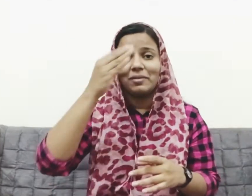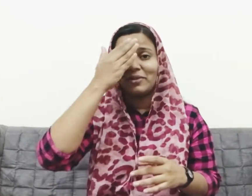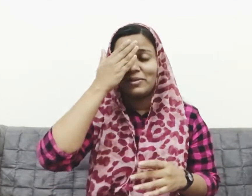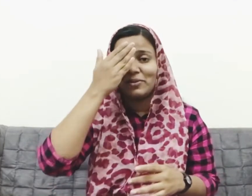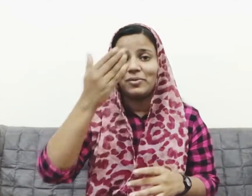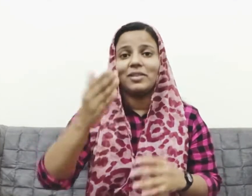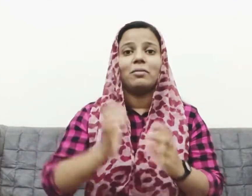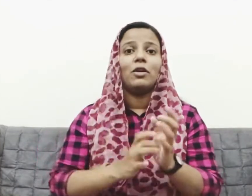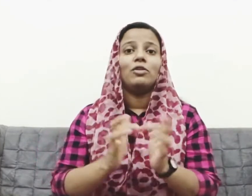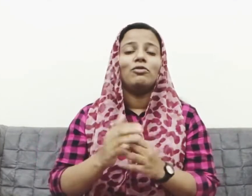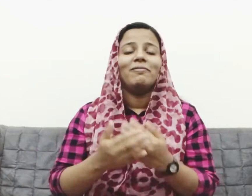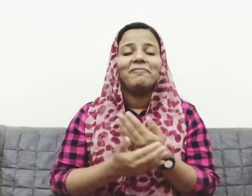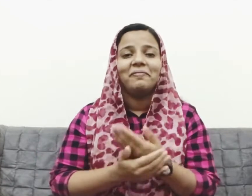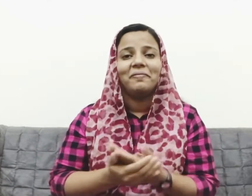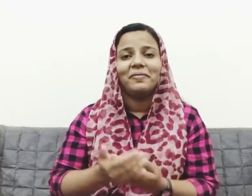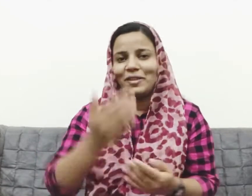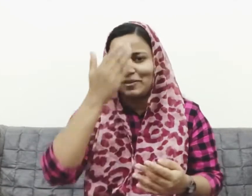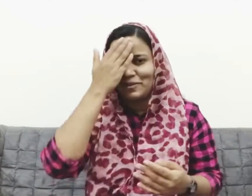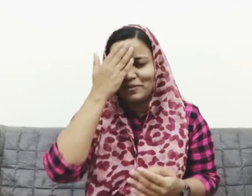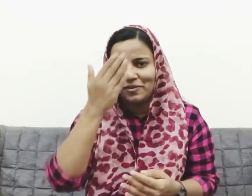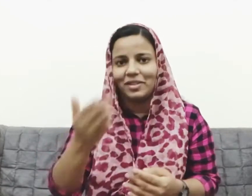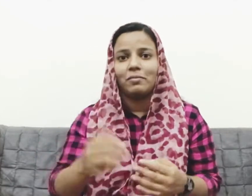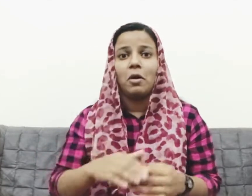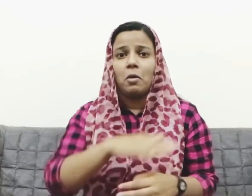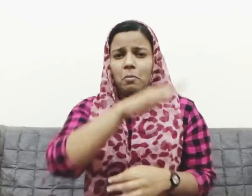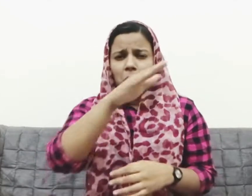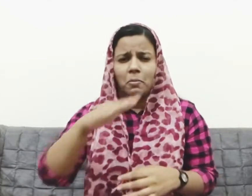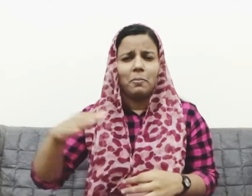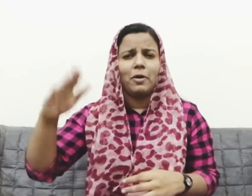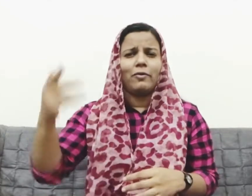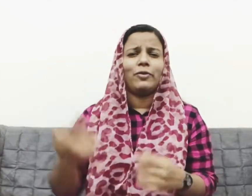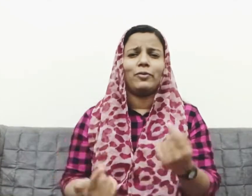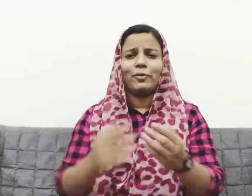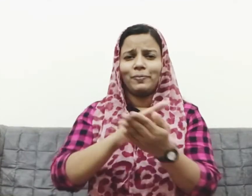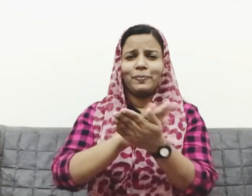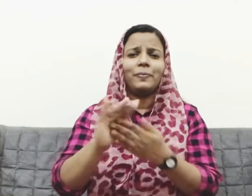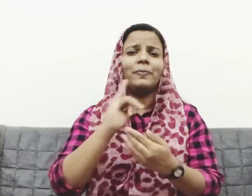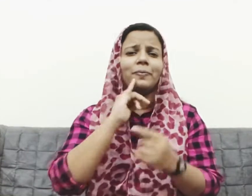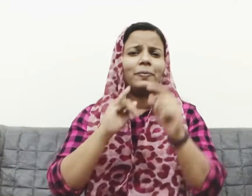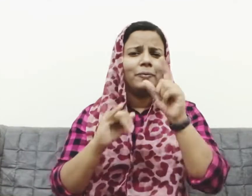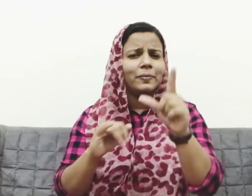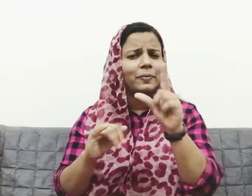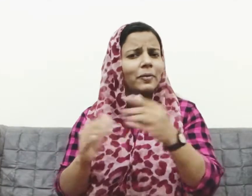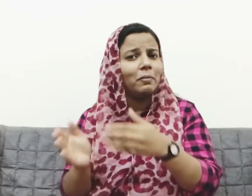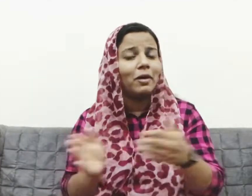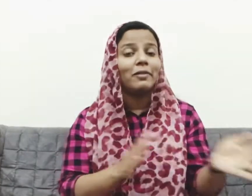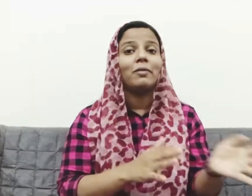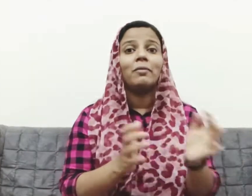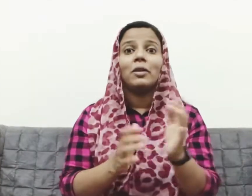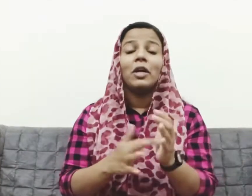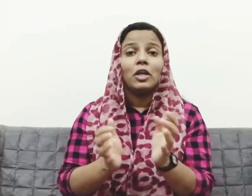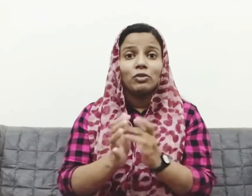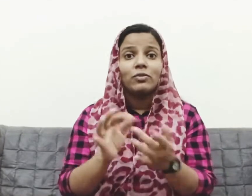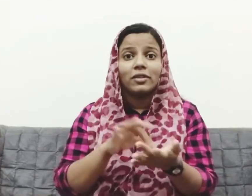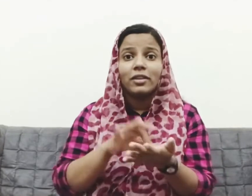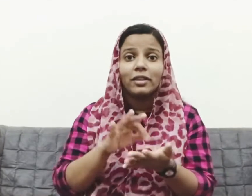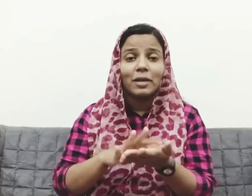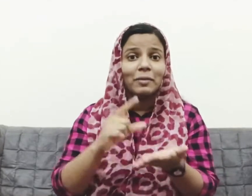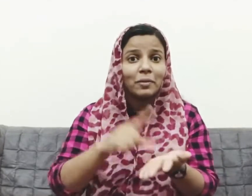കൃപയ്ക്കായിട്ട് സ്തോത്രം, അങ്ങയുടെ മഹാവാത്സല്യത്തിനായിട്ട് സ്തോത്രം. പർവ്വതങ്ങൾ മാറിപ്പോയാലും കുന്നുകൾ നീങ്ങിപ്പോയാലും അങ്ങയുടെ ദയ ഞങ്ങളോടുള്ളത്